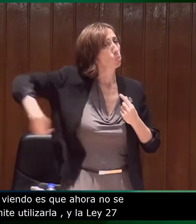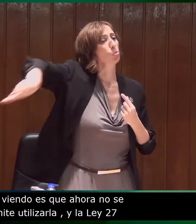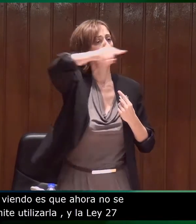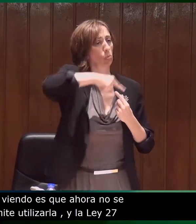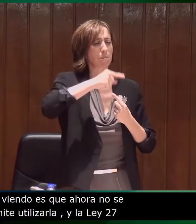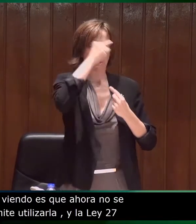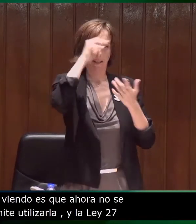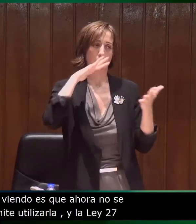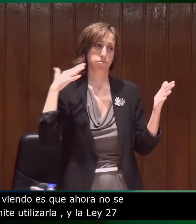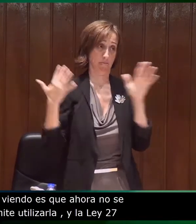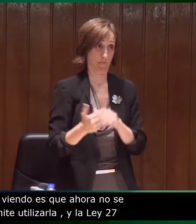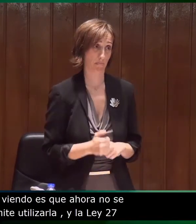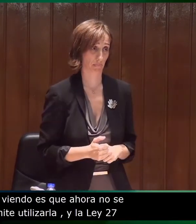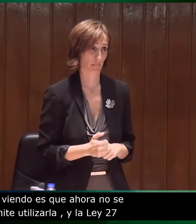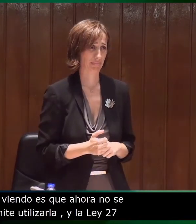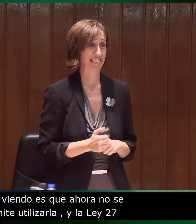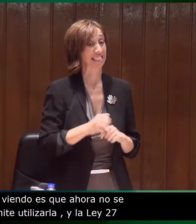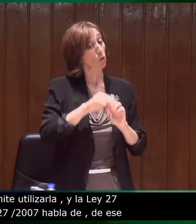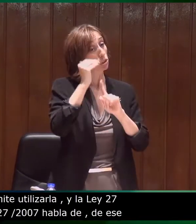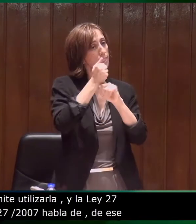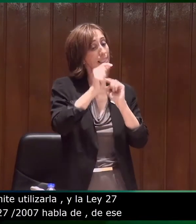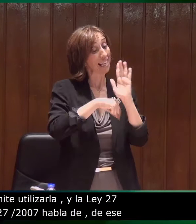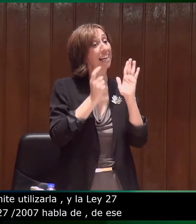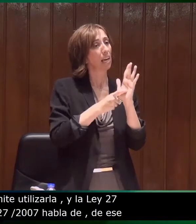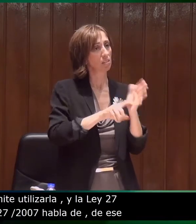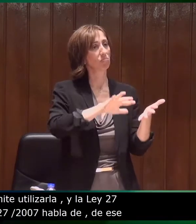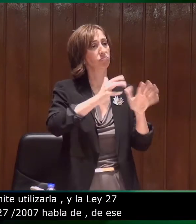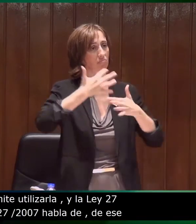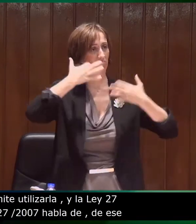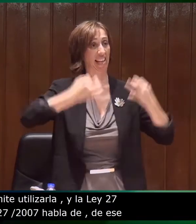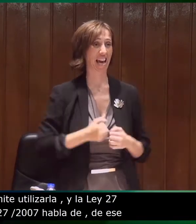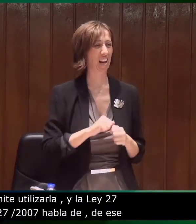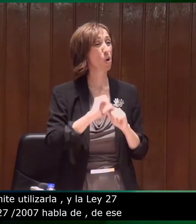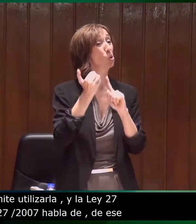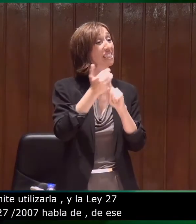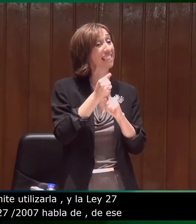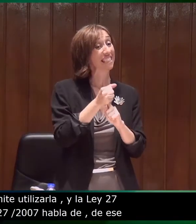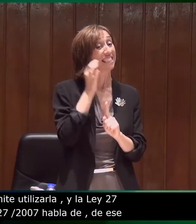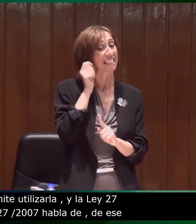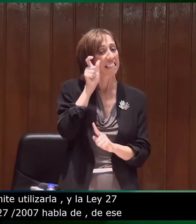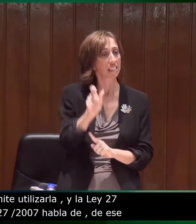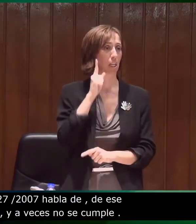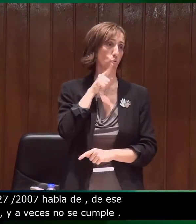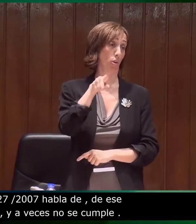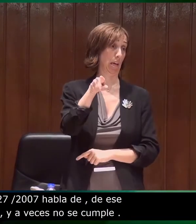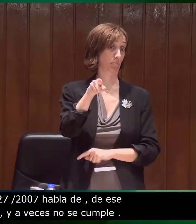que conjuntamente cambiemos esta mentalidad que consigamos que esta ley se haga una realidad que